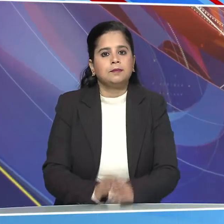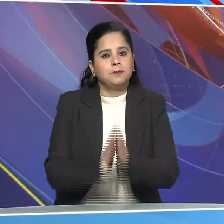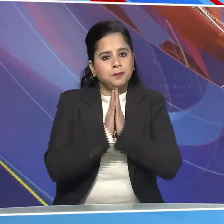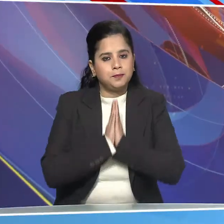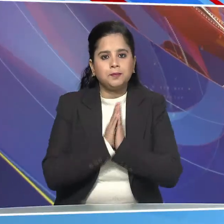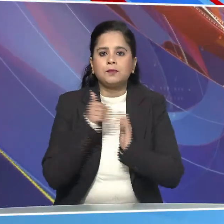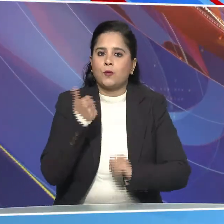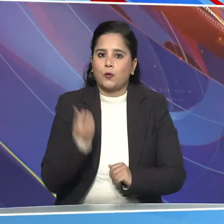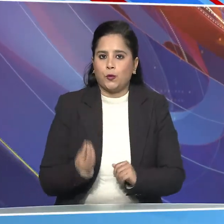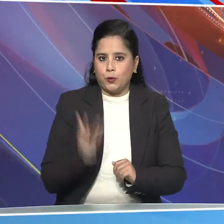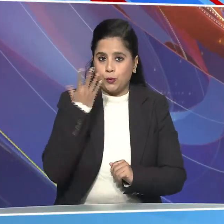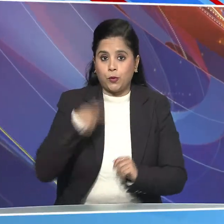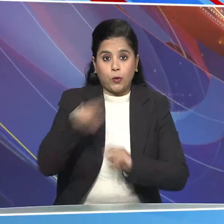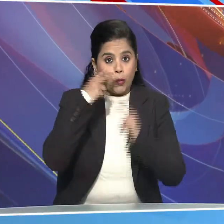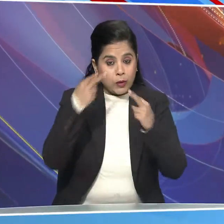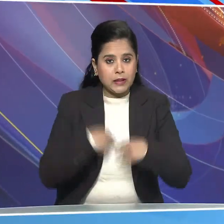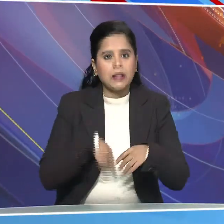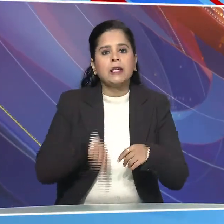नमस्कार नमस्कार